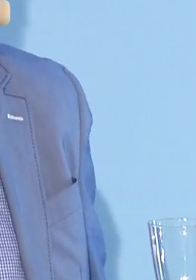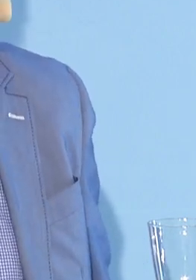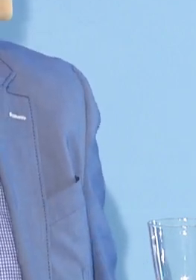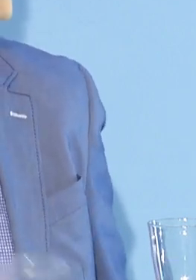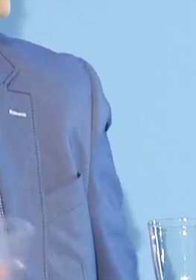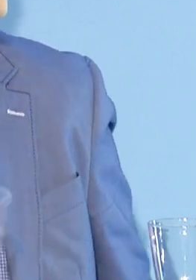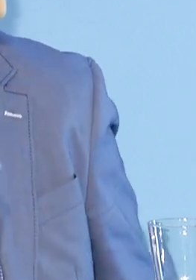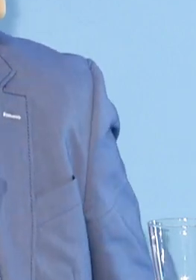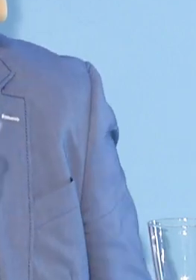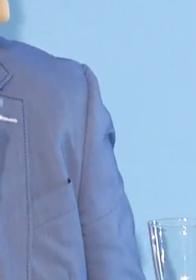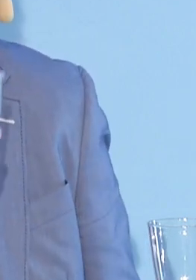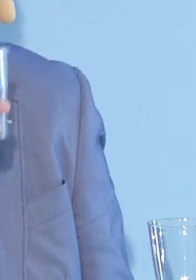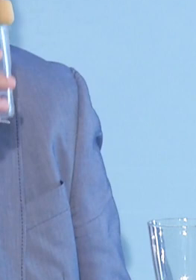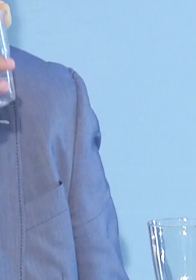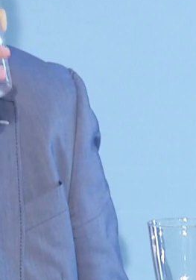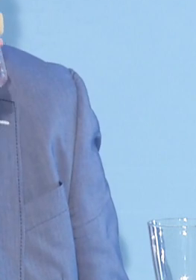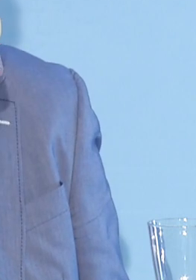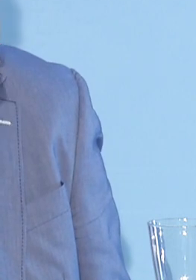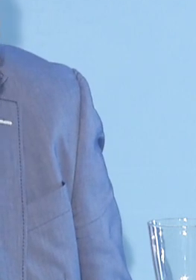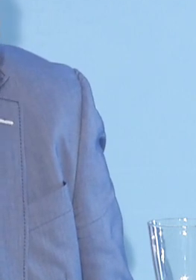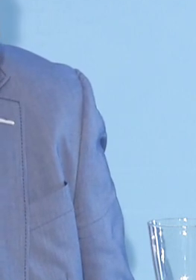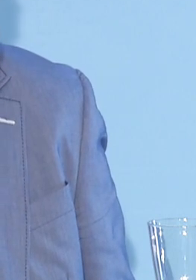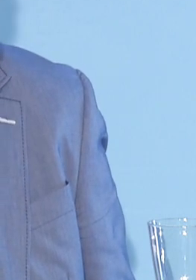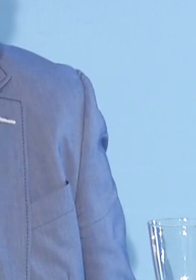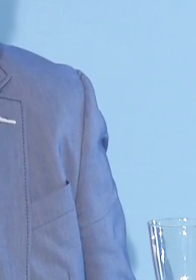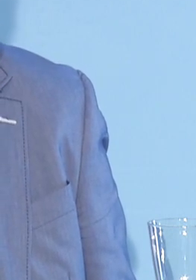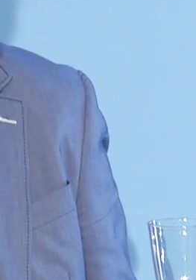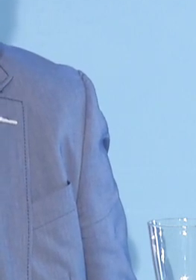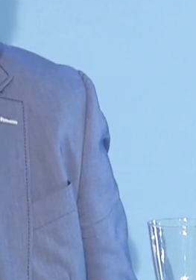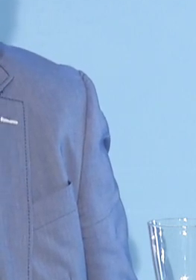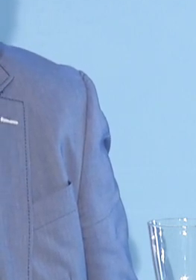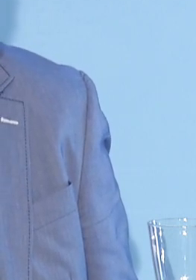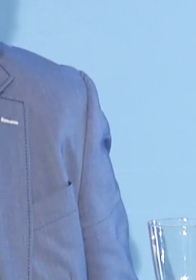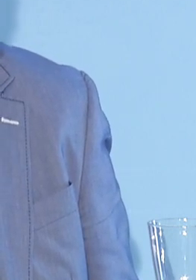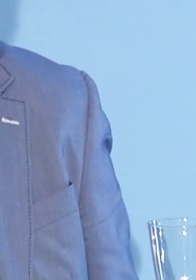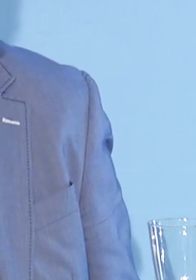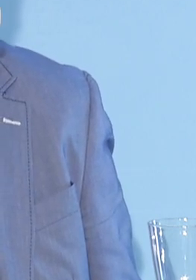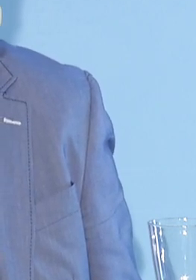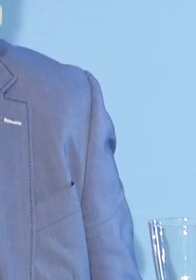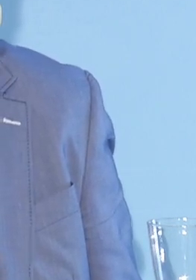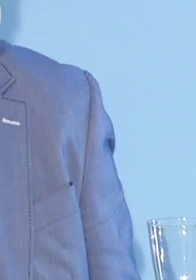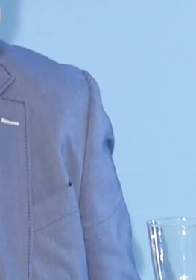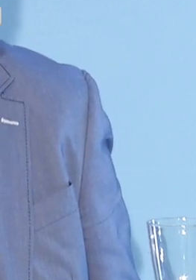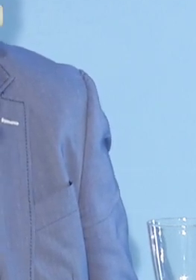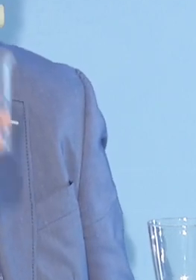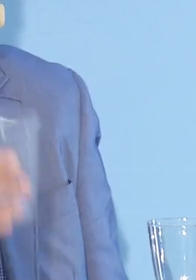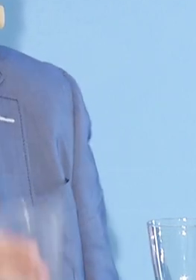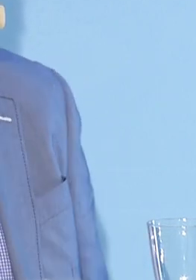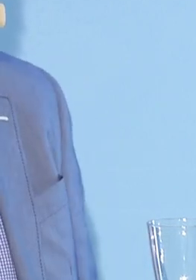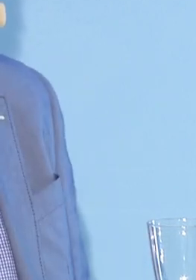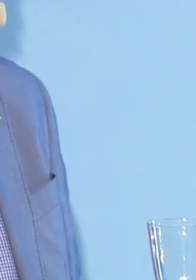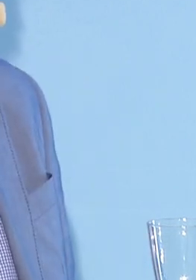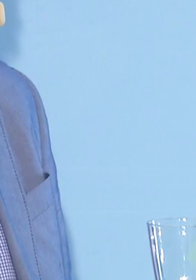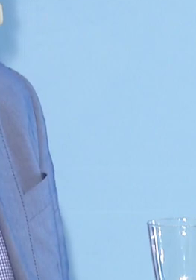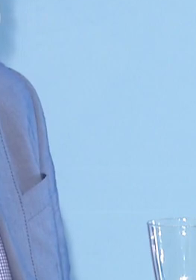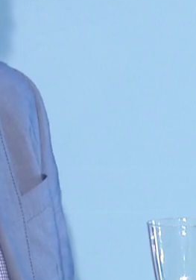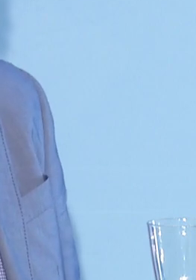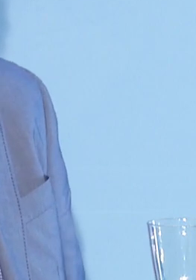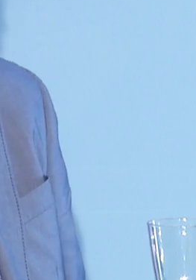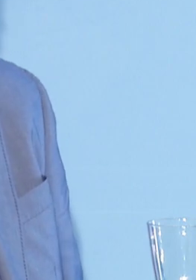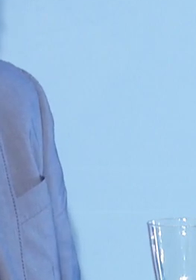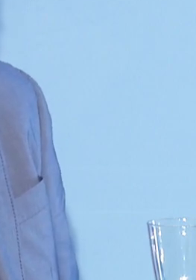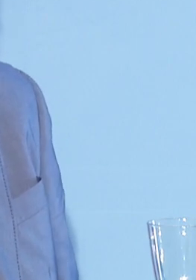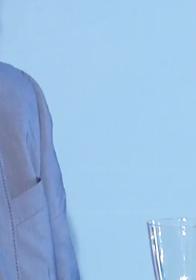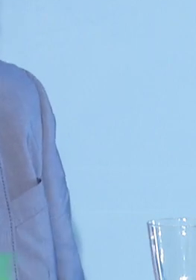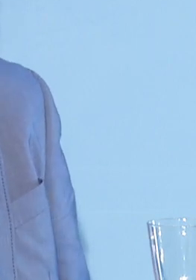så har vi det här med framkomligheten som också Joakim lyfter. Och då är en sån sak är ju konflikter med gångtrafik. Där egentligen standard